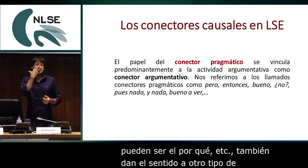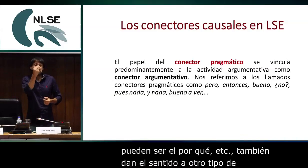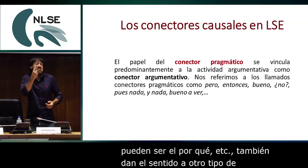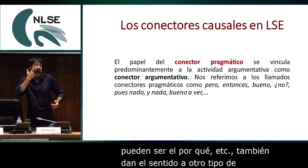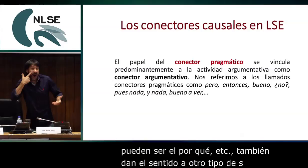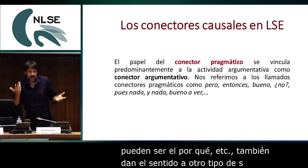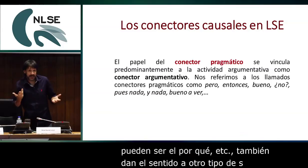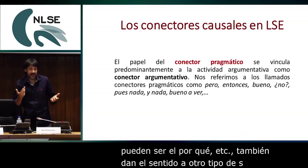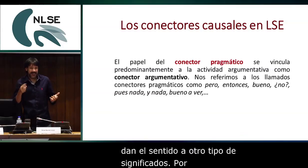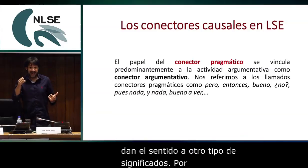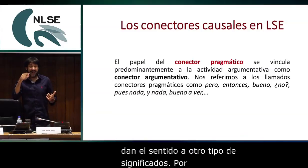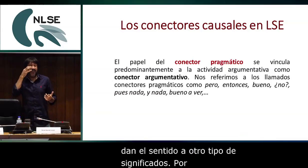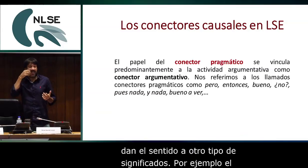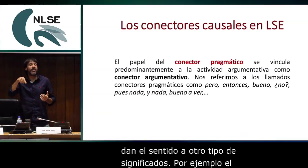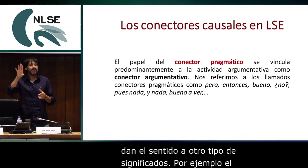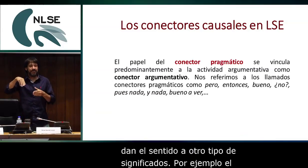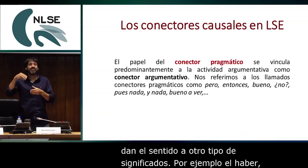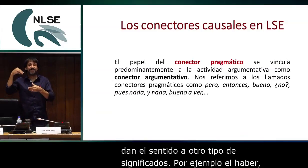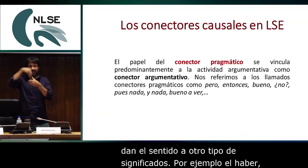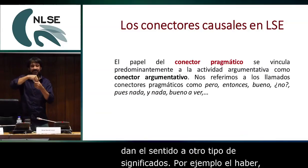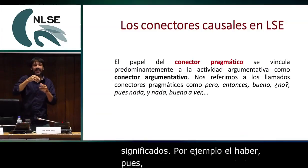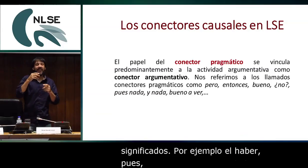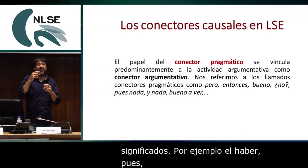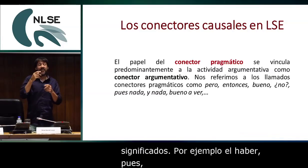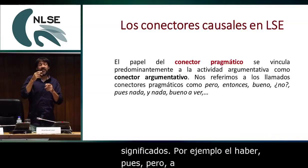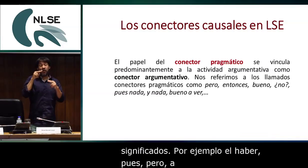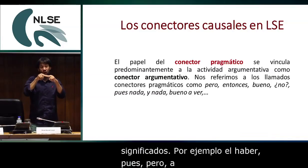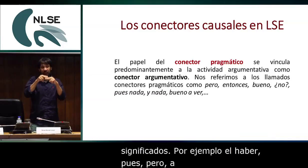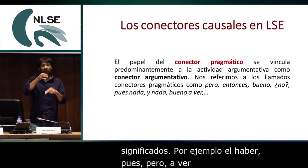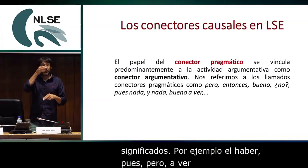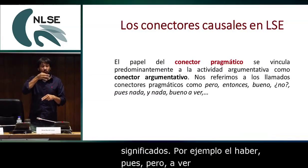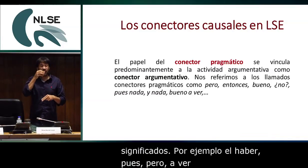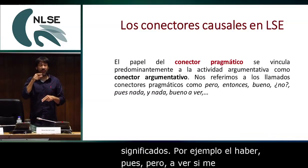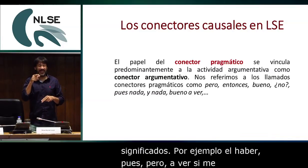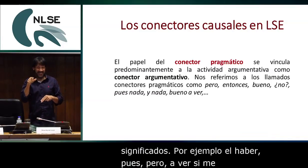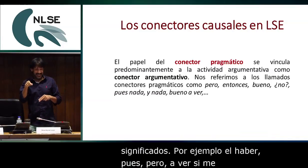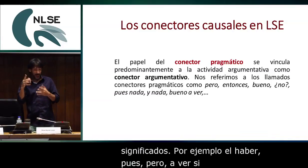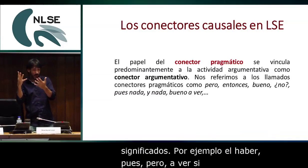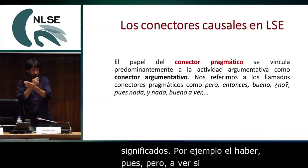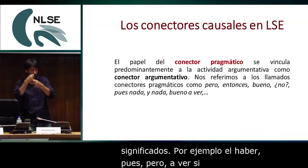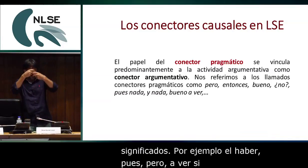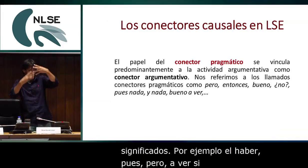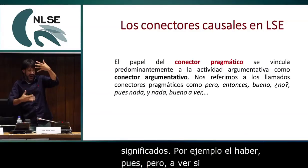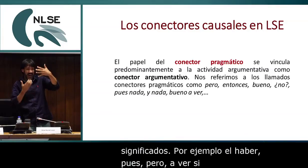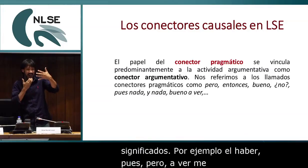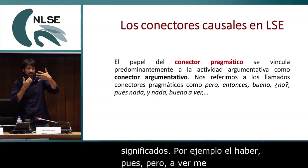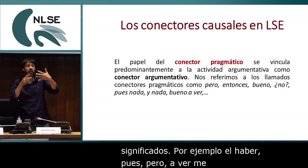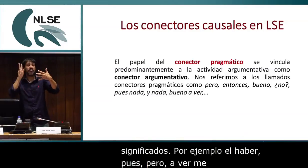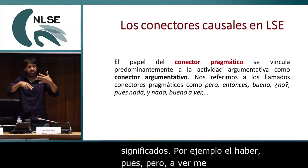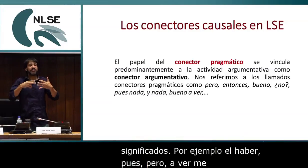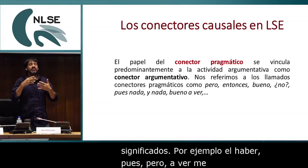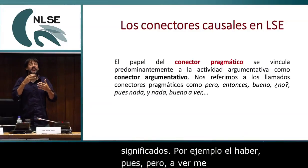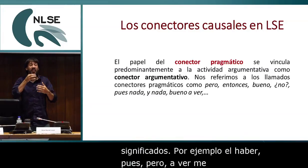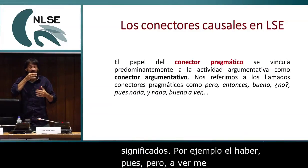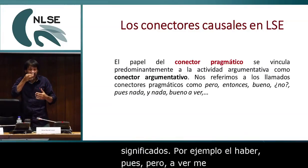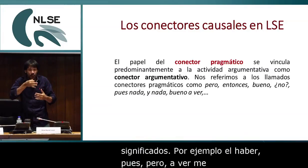pero, a ver si me entendéis. Esos conectores discursivos